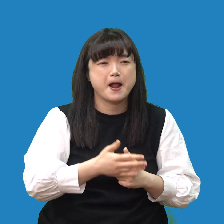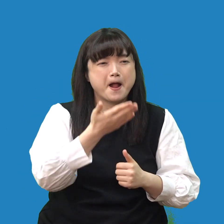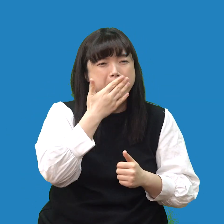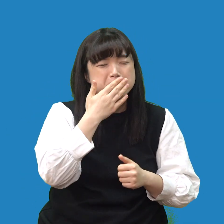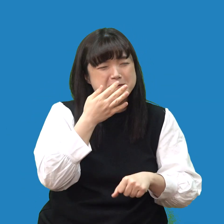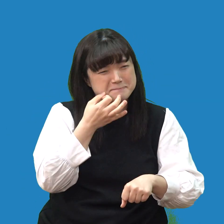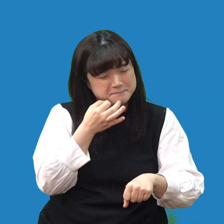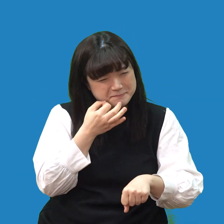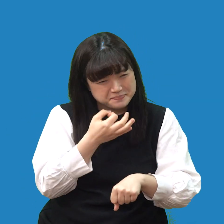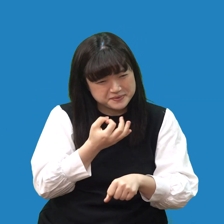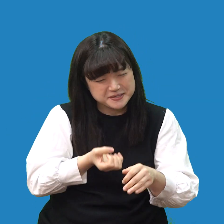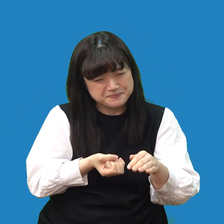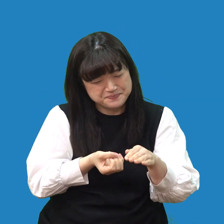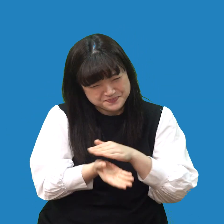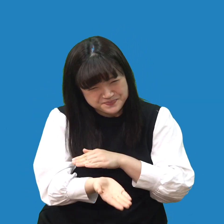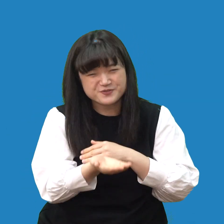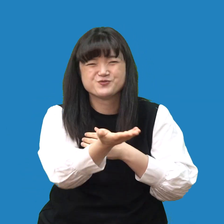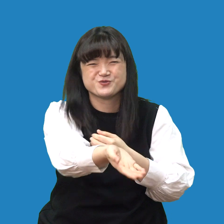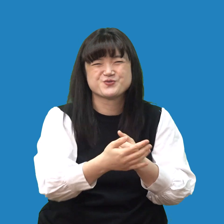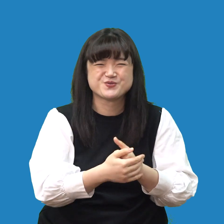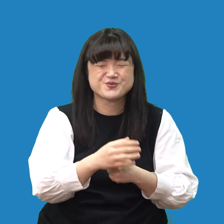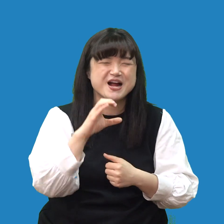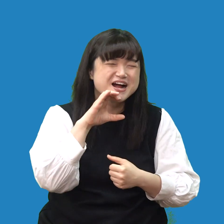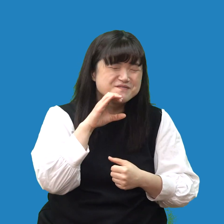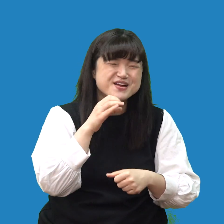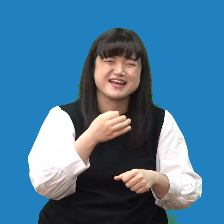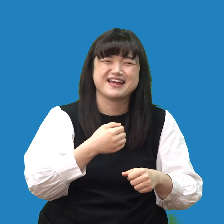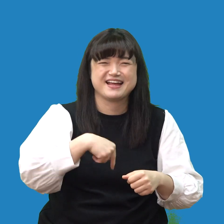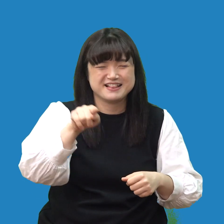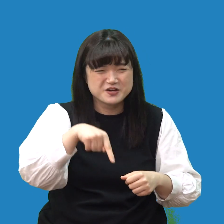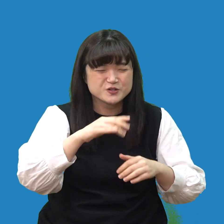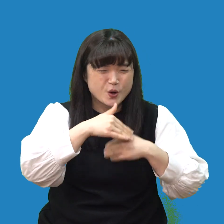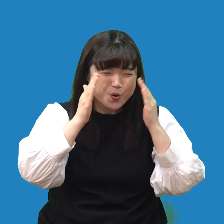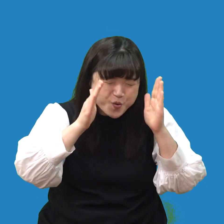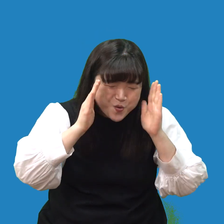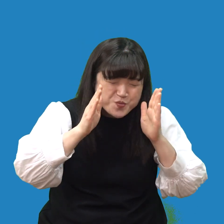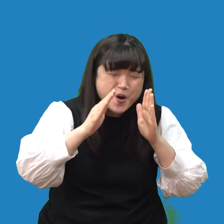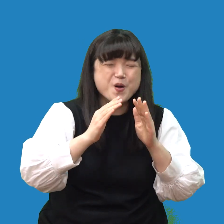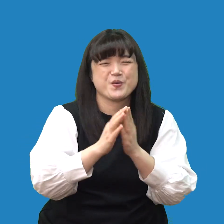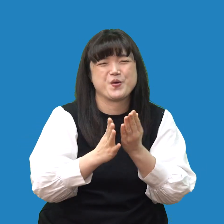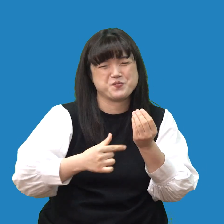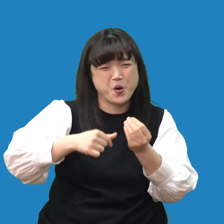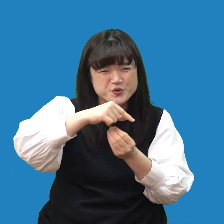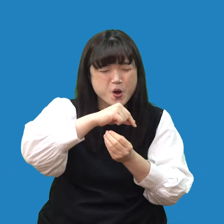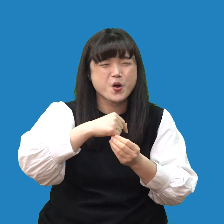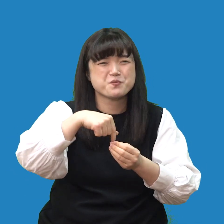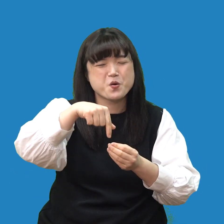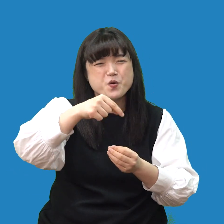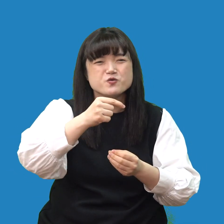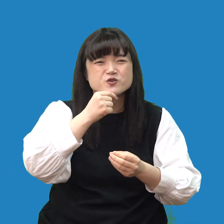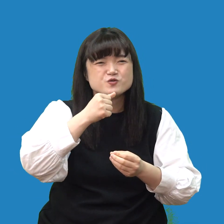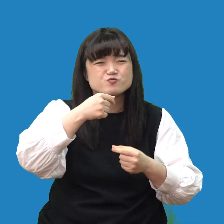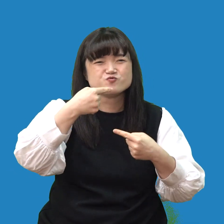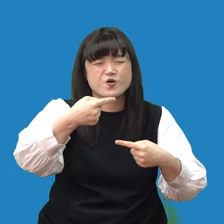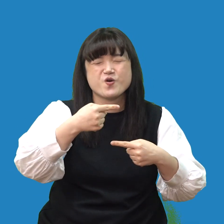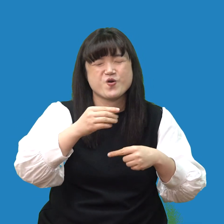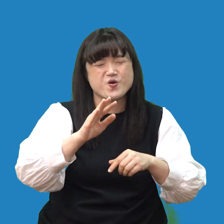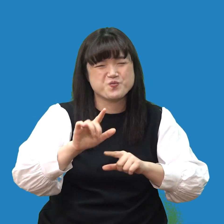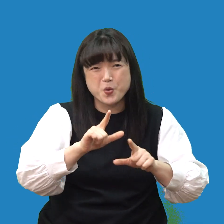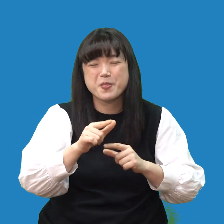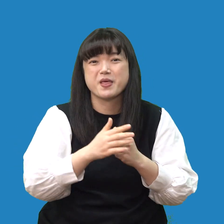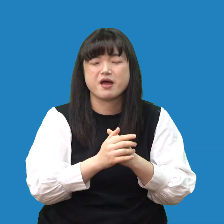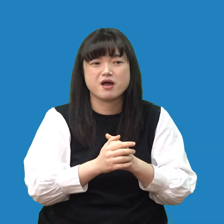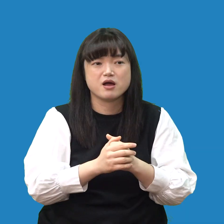사주고 커피 사주고 카페에서 성경 공부를 하며 명절을 보냈답니다. 그